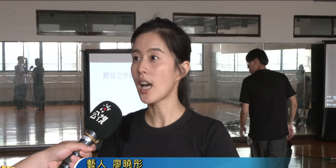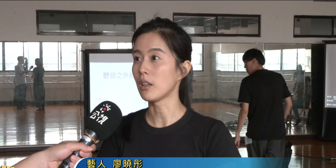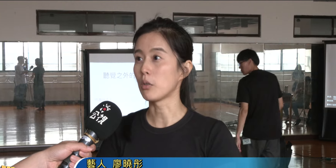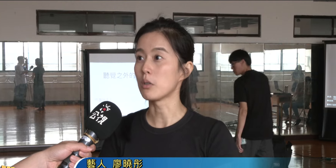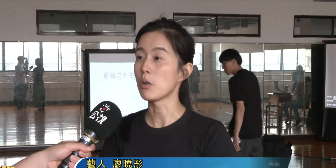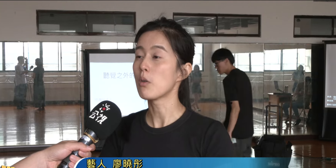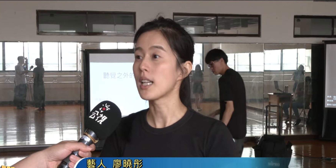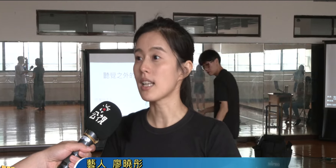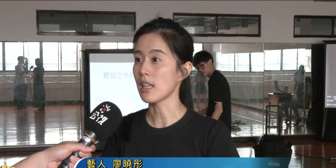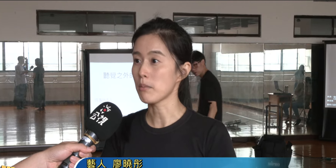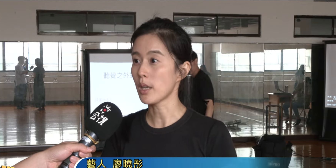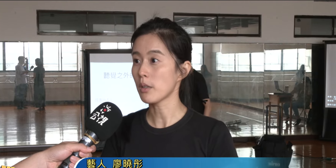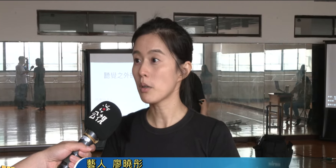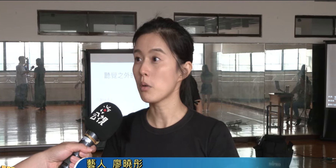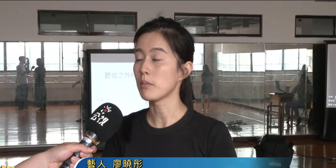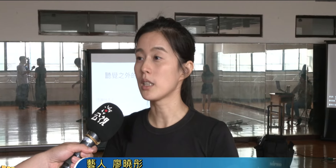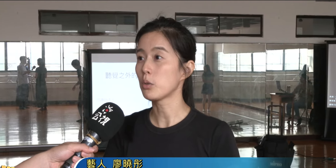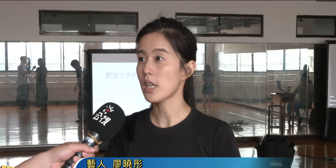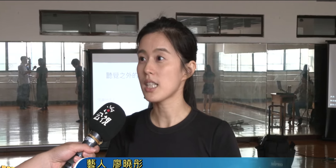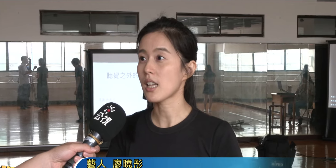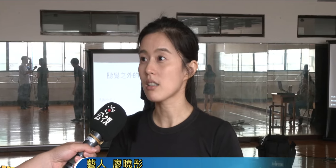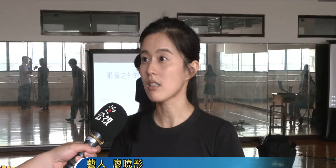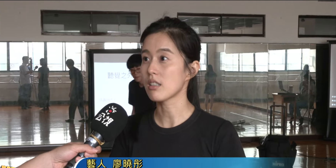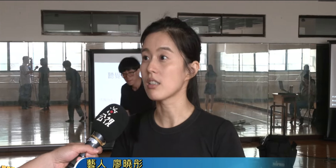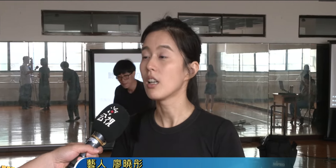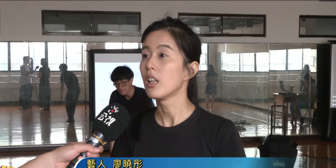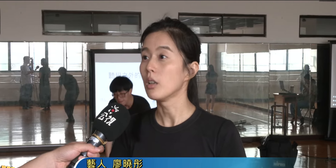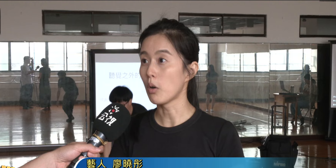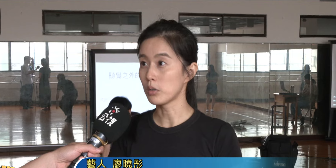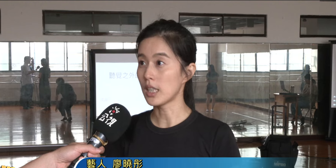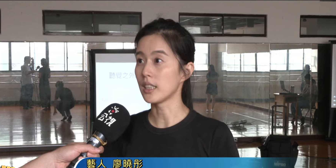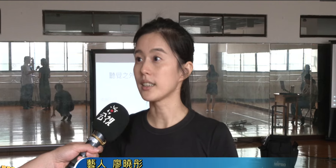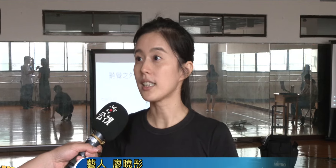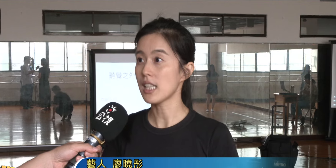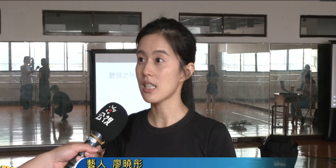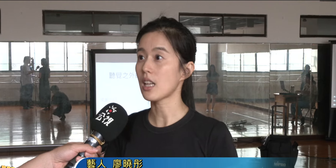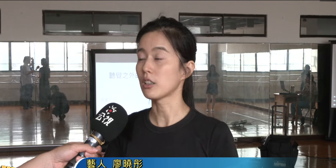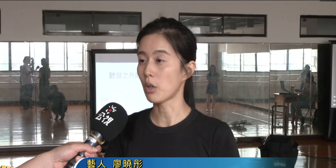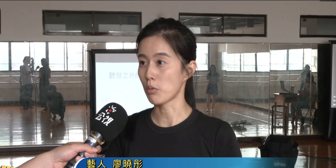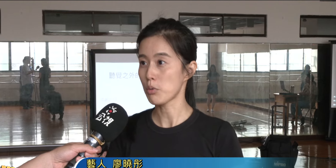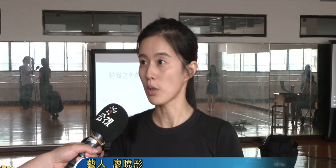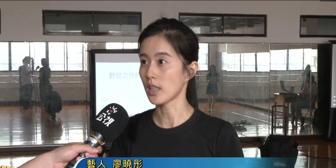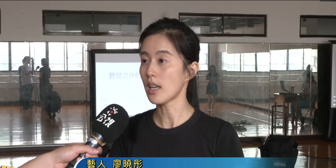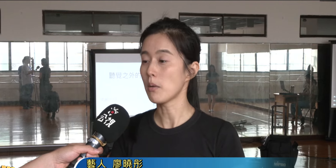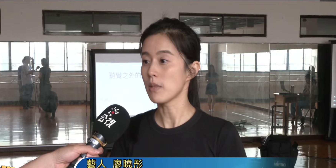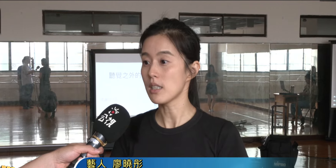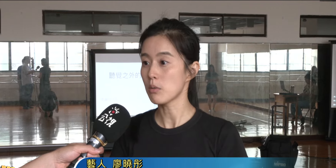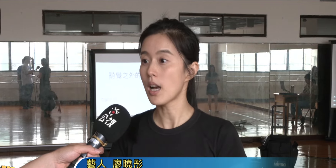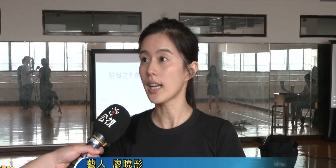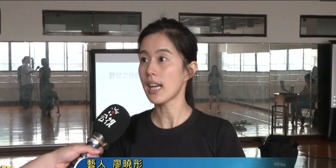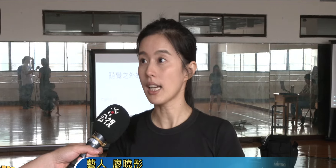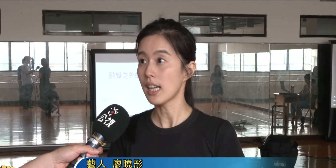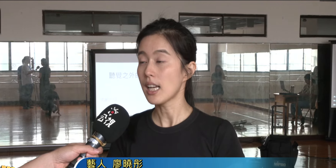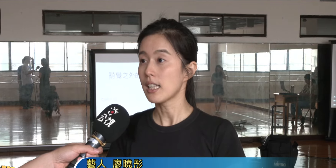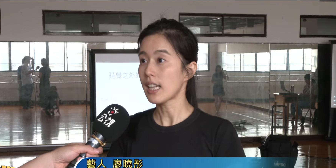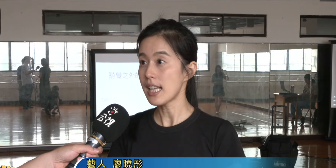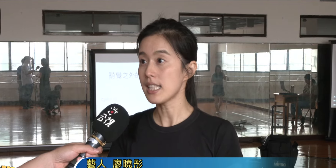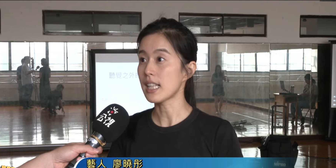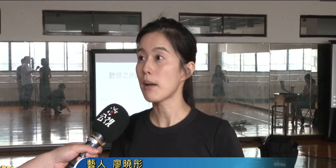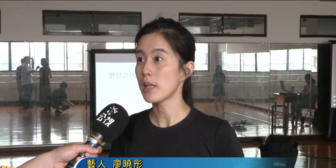含聋人文化在里面，因为我们的对象是聋人跟听障的同学，那我们希望可以开启他们